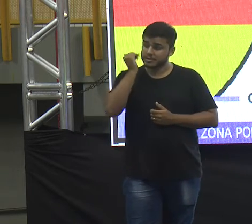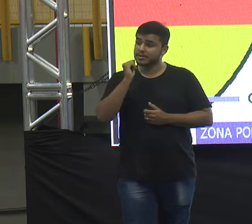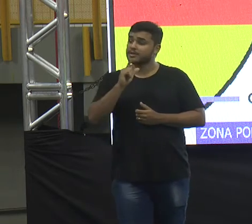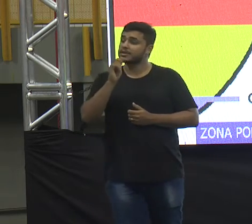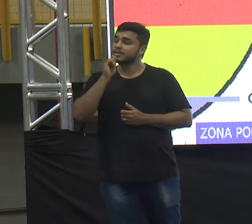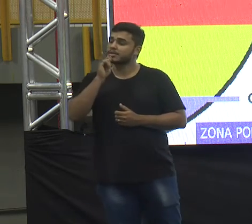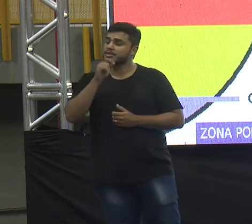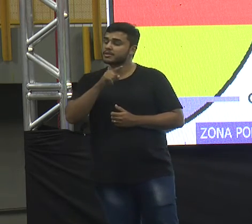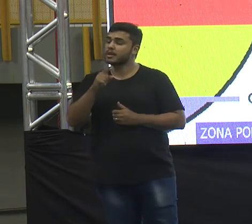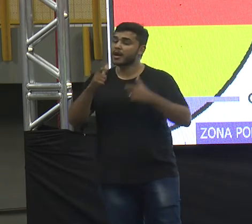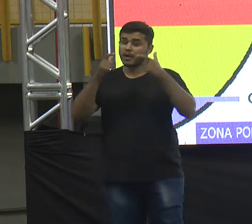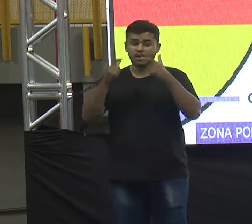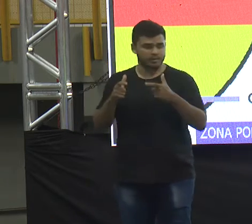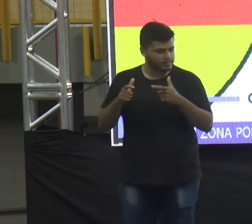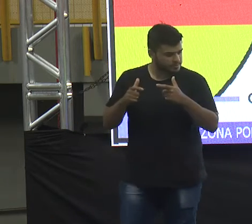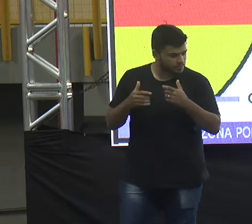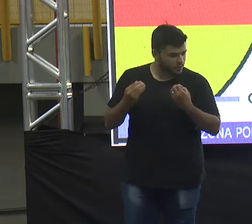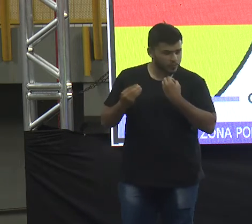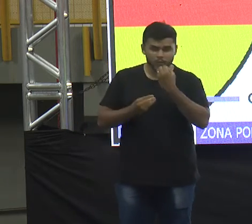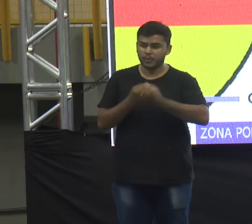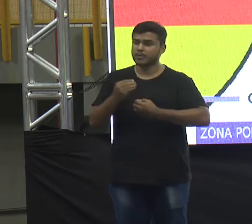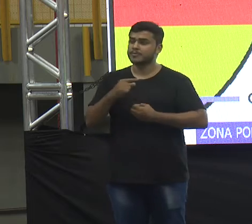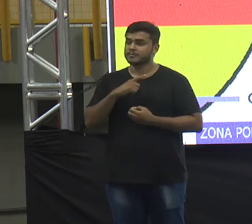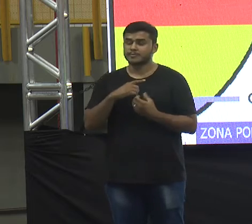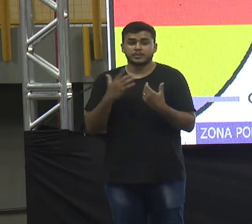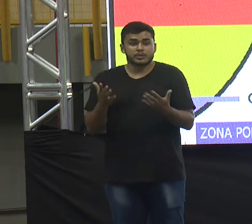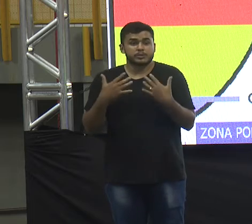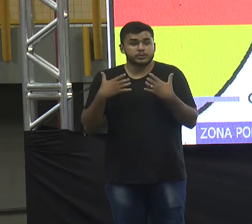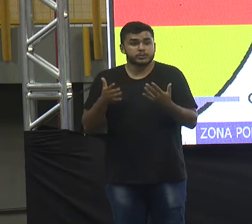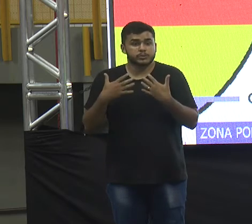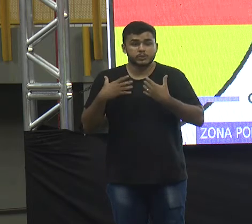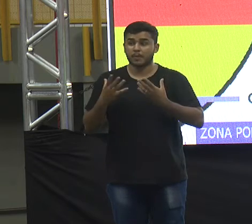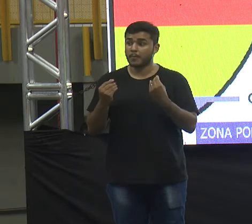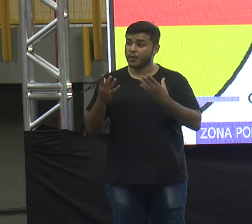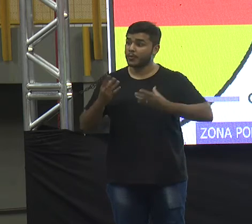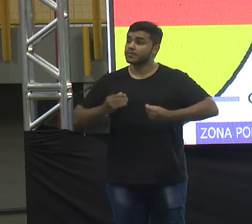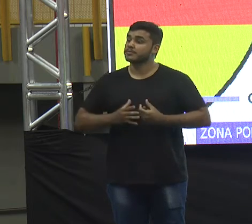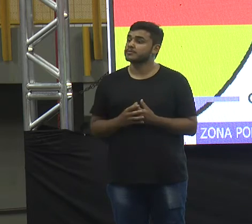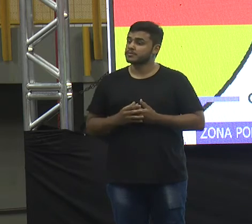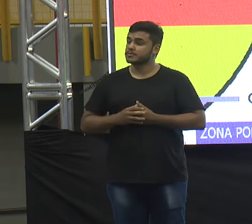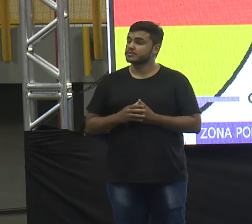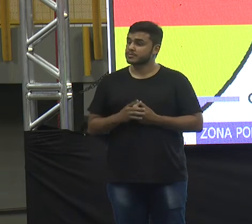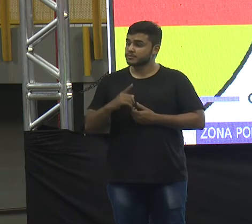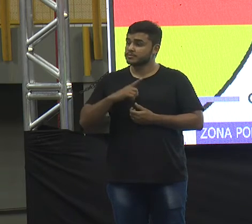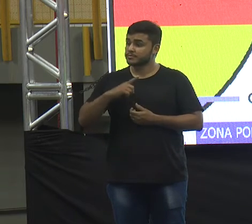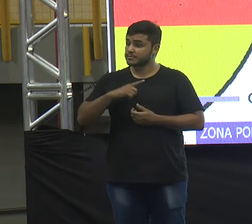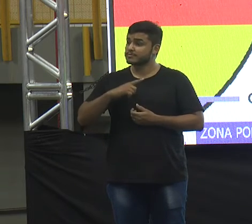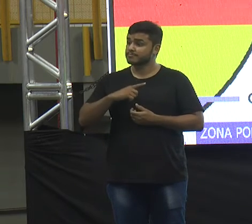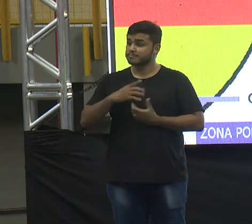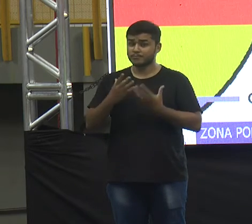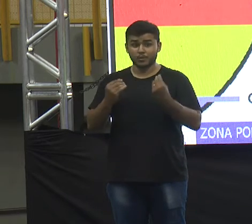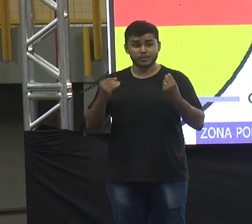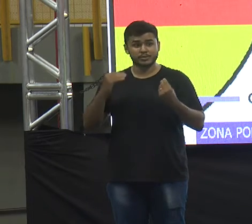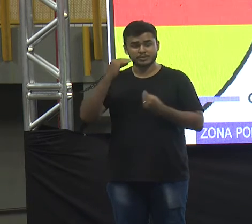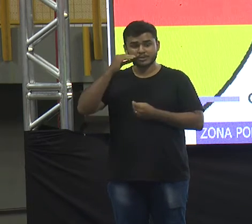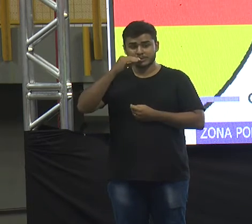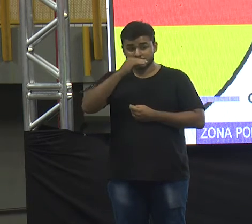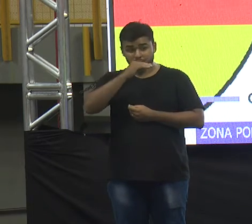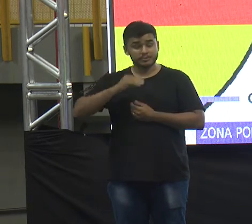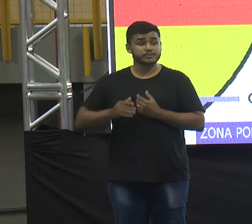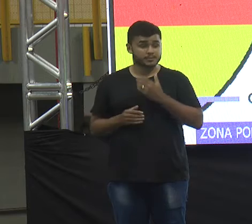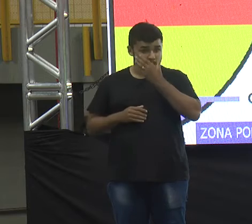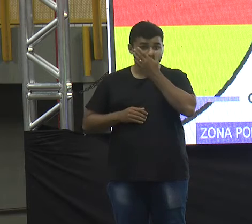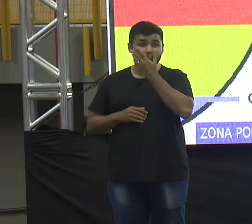que estão afastadas do litoral e que não tem brisa. Aí o calor é mesmo para lascar. O desconforto térmico é forte. As pessoas se